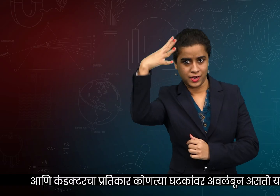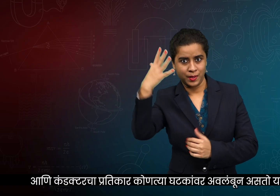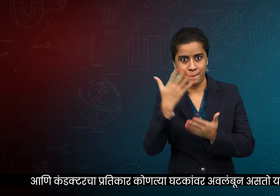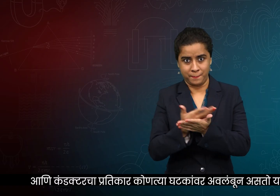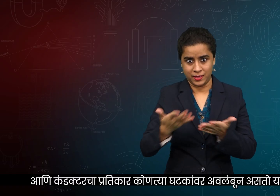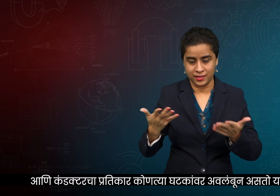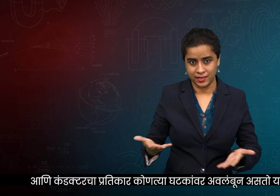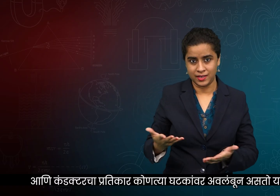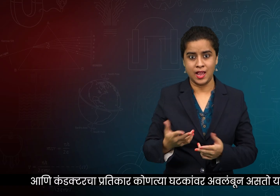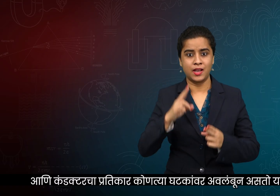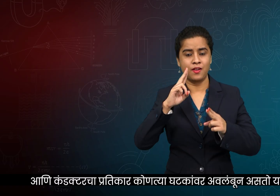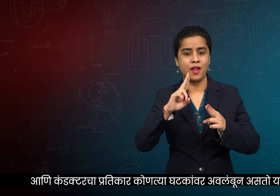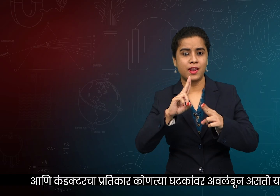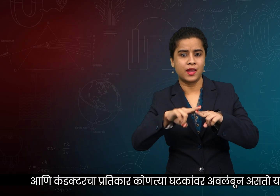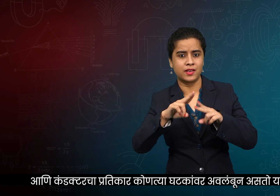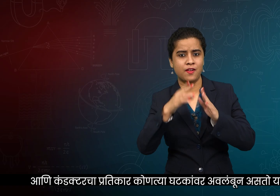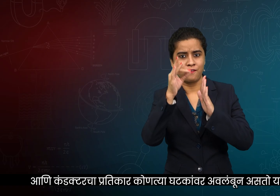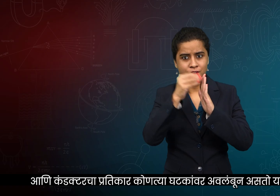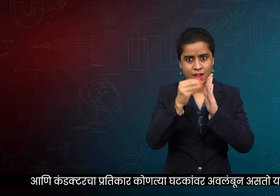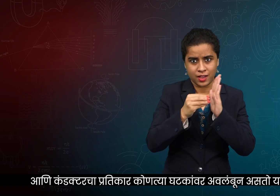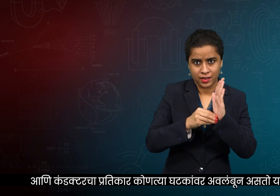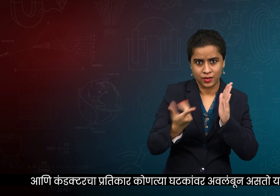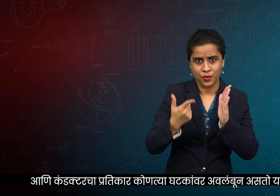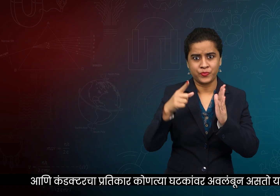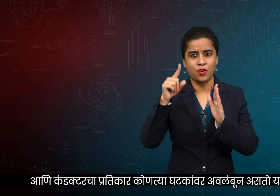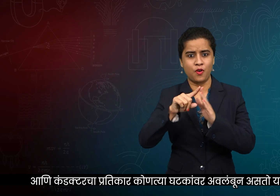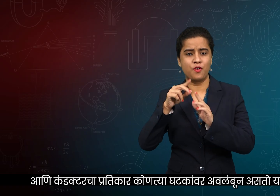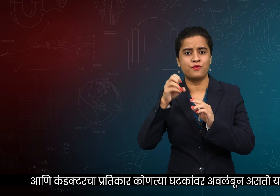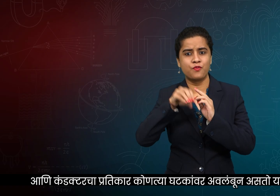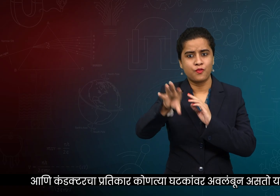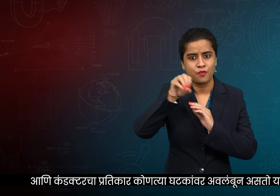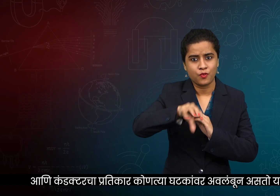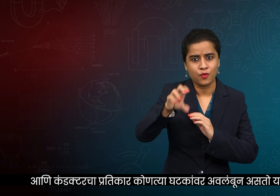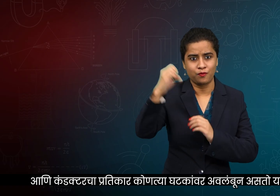आणि कंडक्टरचा प्रतिकार कोणत्या घटकांवर अवलंबून असतो याबद्दल शिकलात.